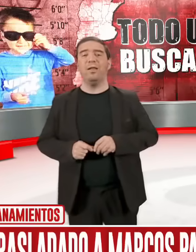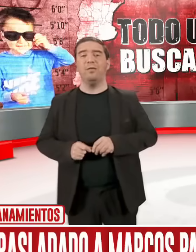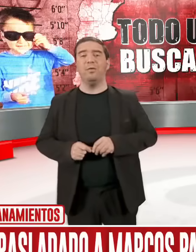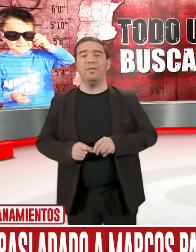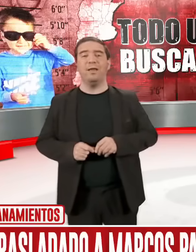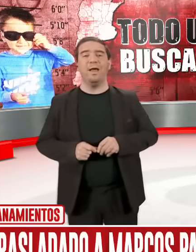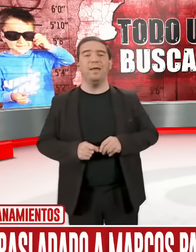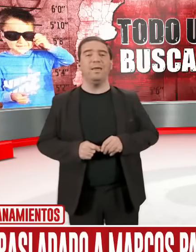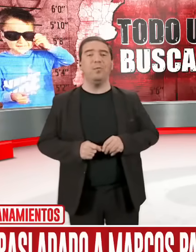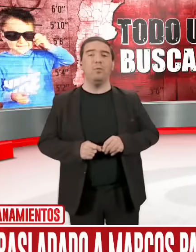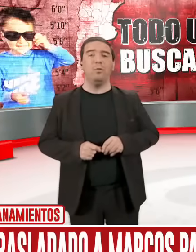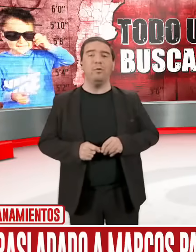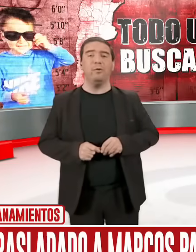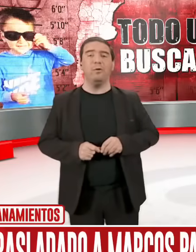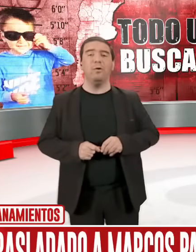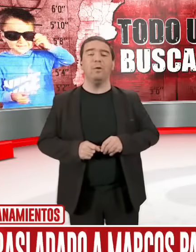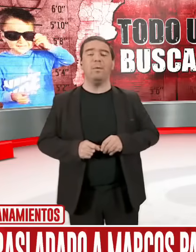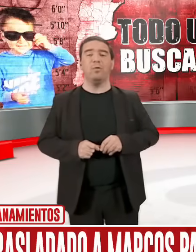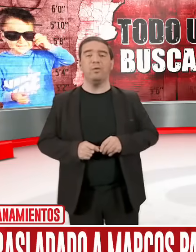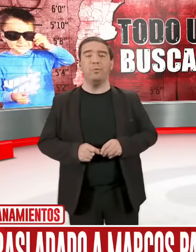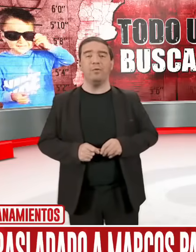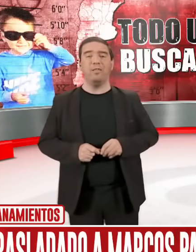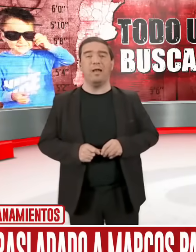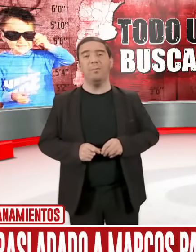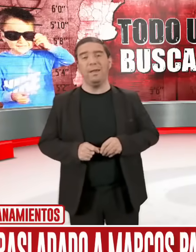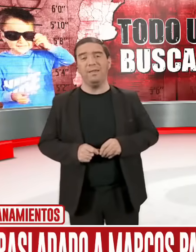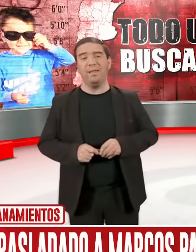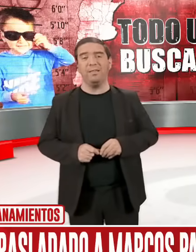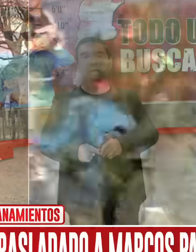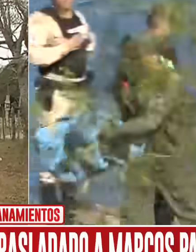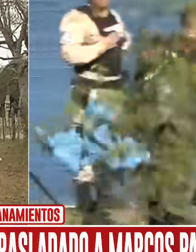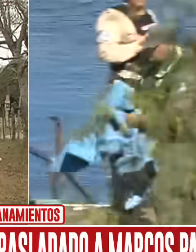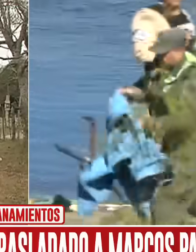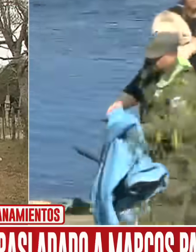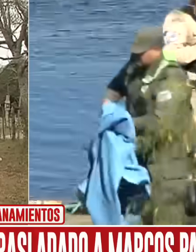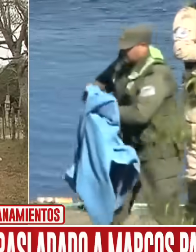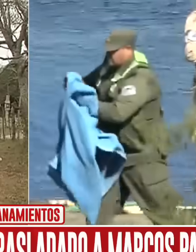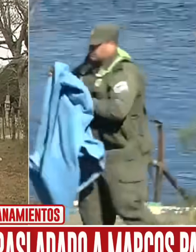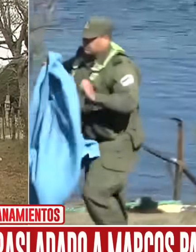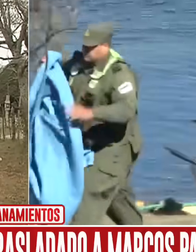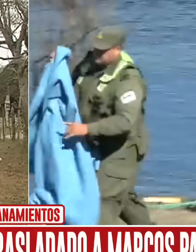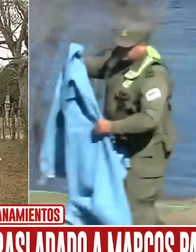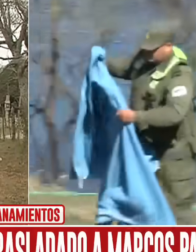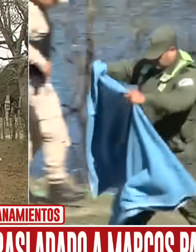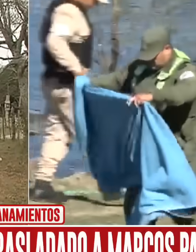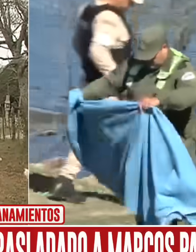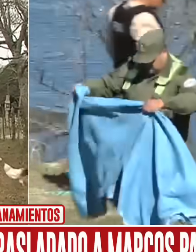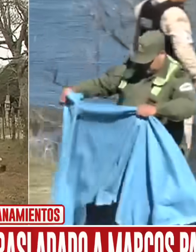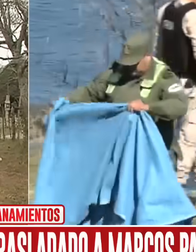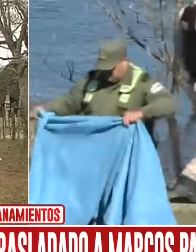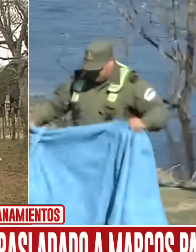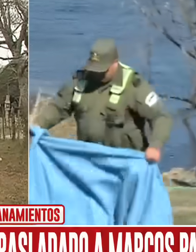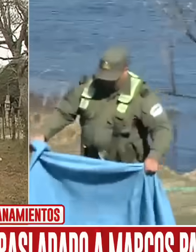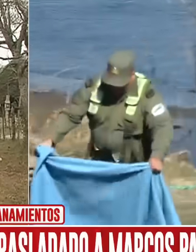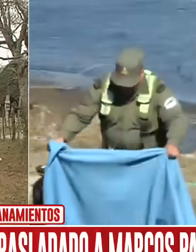con Loan saliendo de escena y un adulto, vamos a decirlo en potencial, Benítez, teóricamente, yendo a buscarlo,